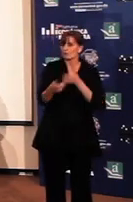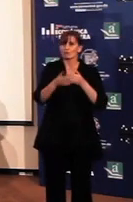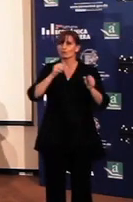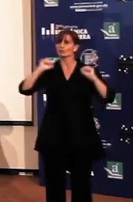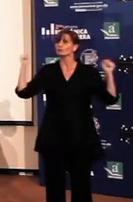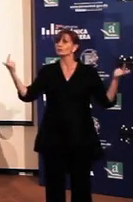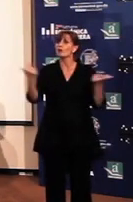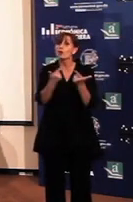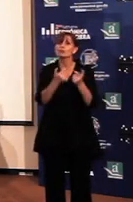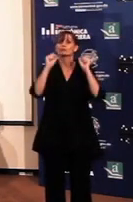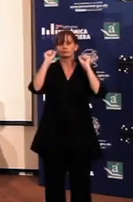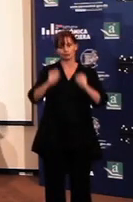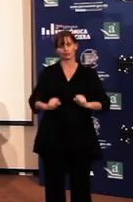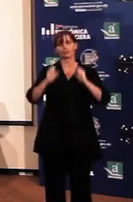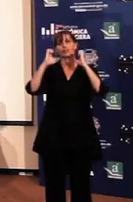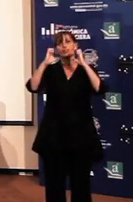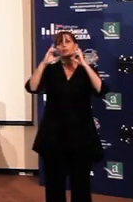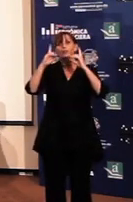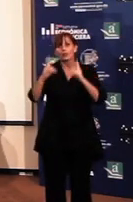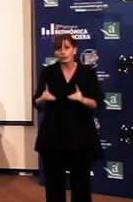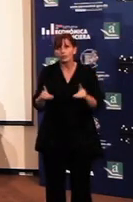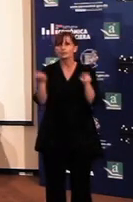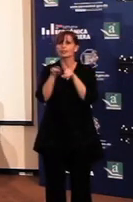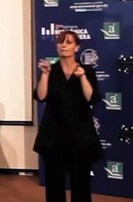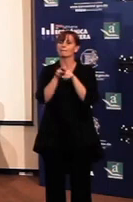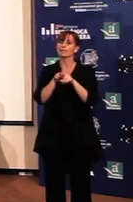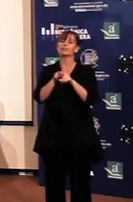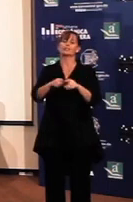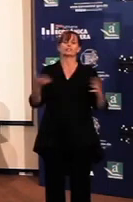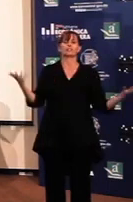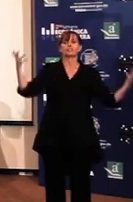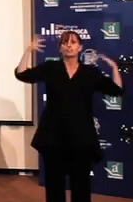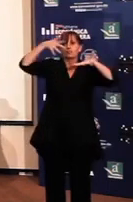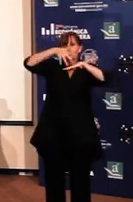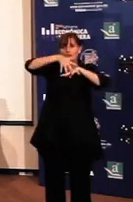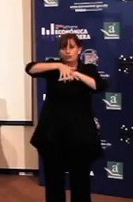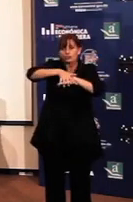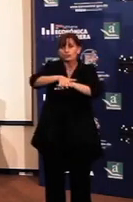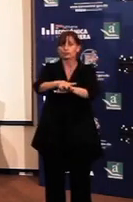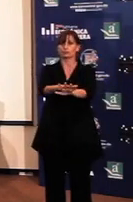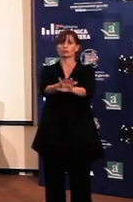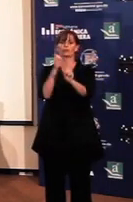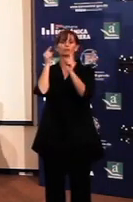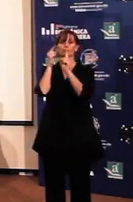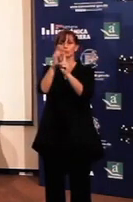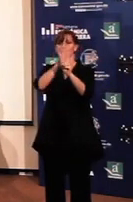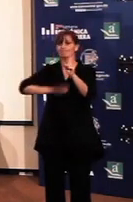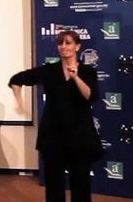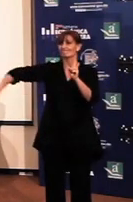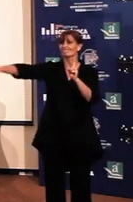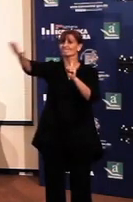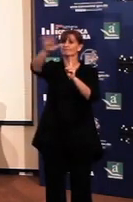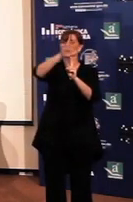financiera no financiera la inclusión en su concepto general amplio